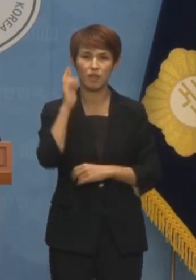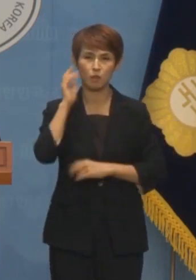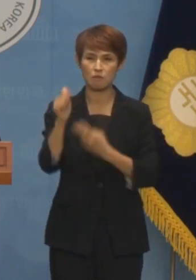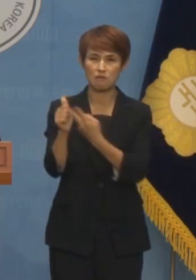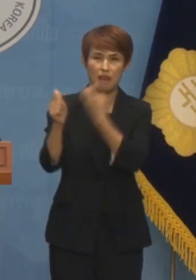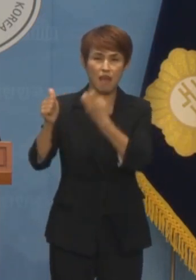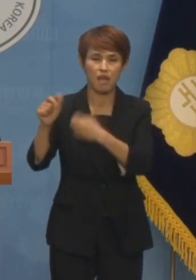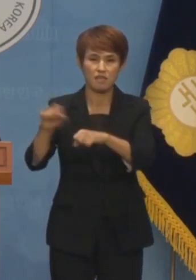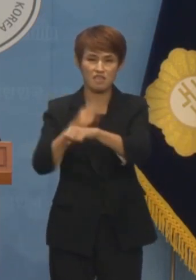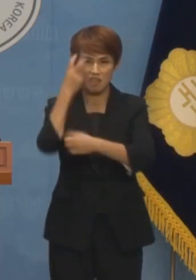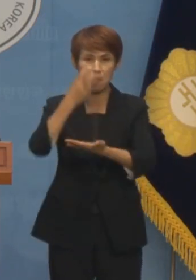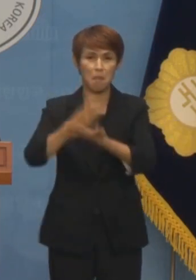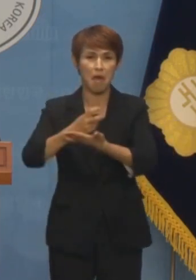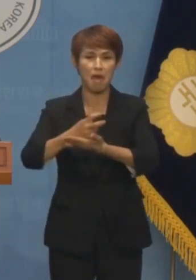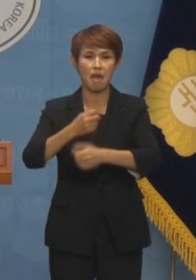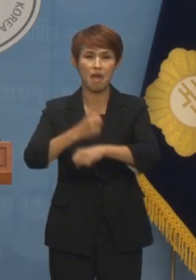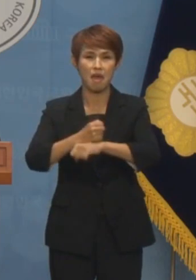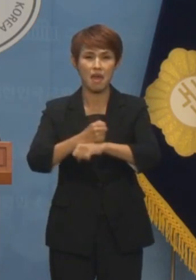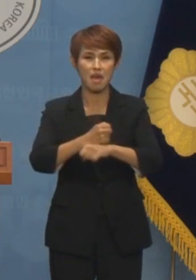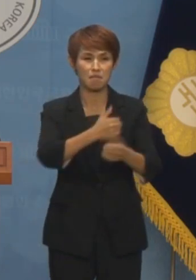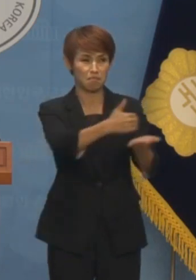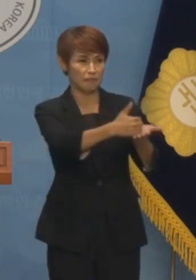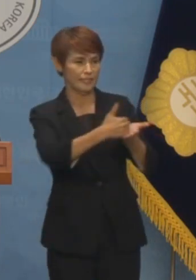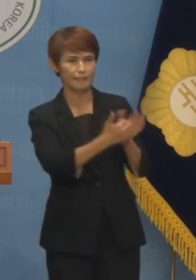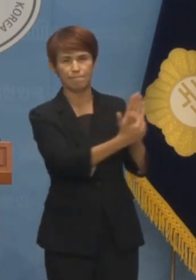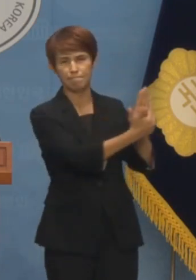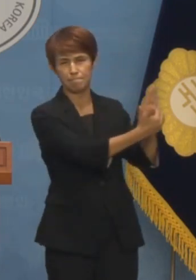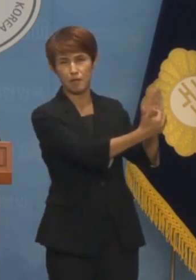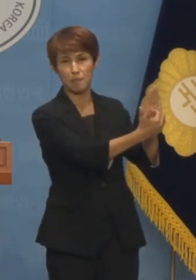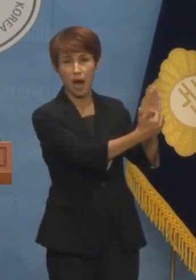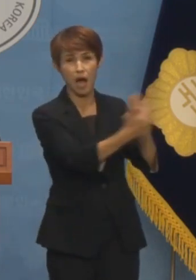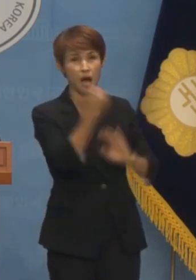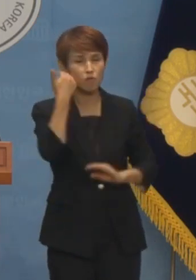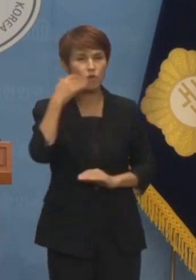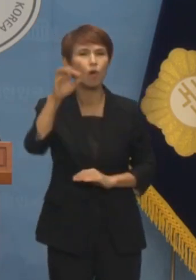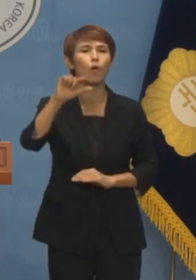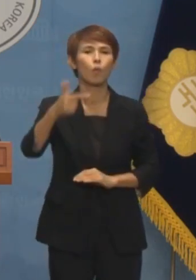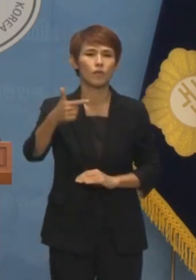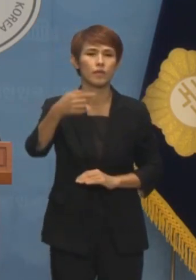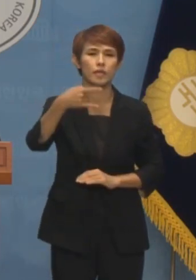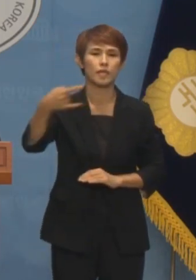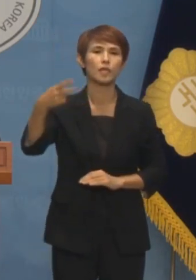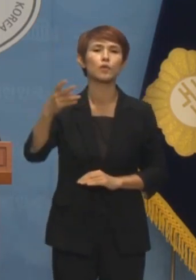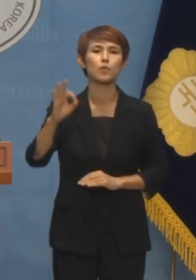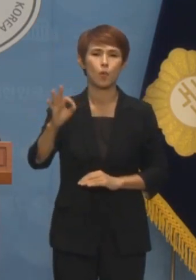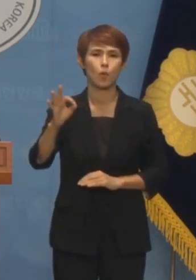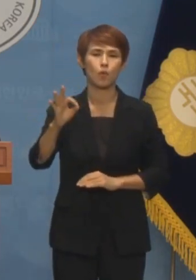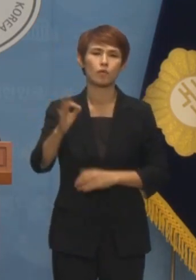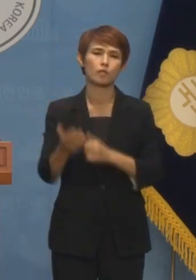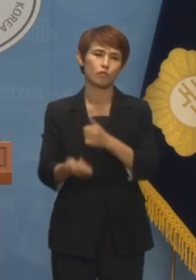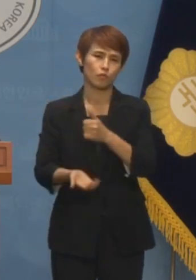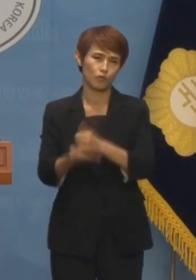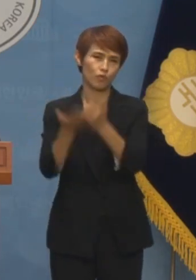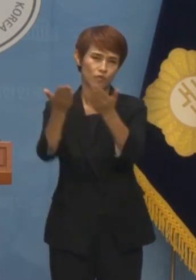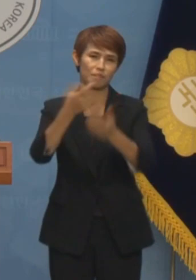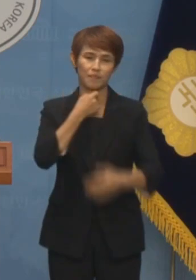특검을 가장 강력하게 막아줄 적임자로 원희룡을 적극 추천합니다.